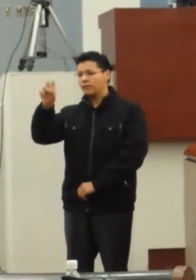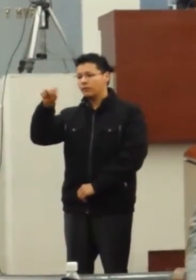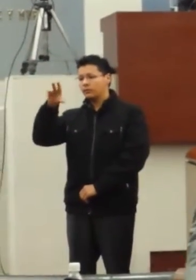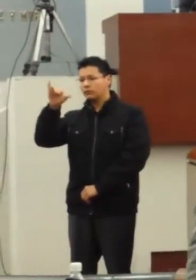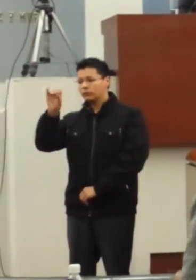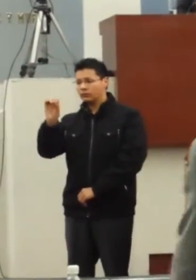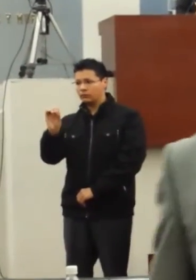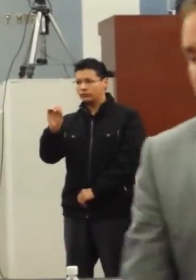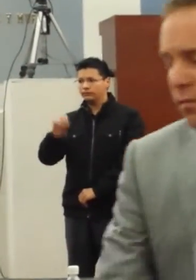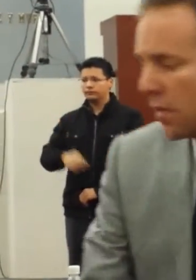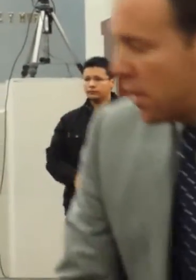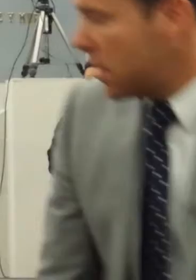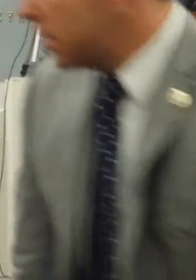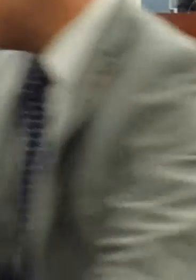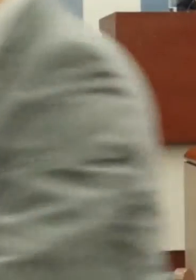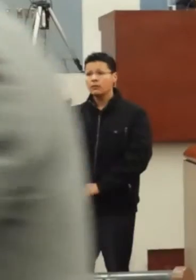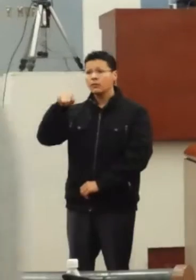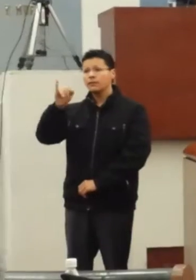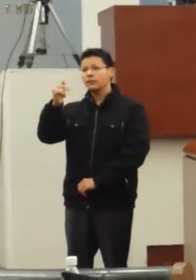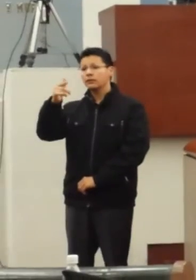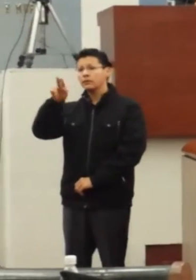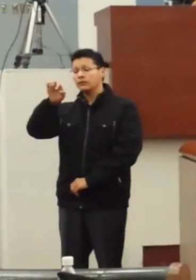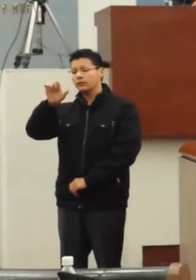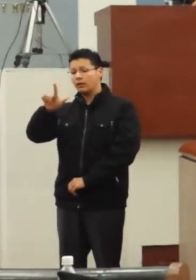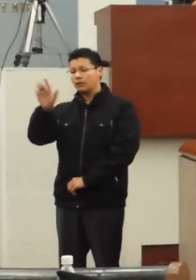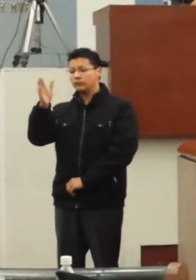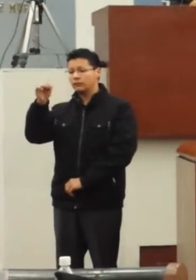miguel de jesús más que antes